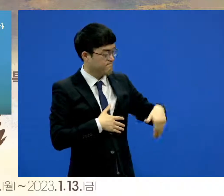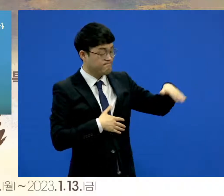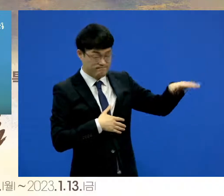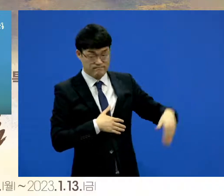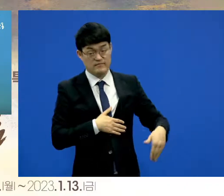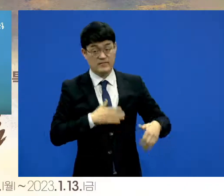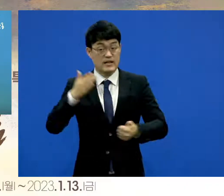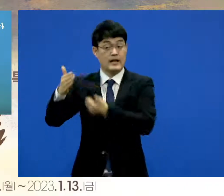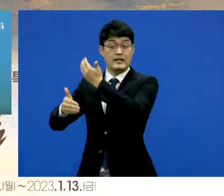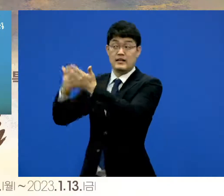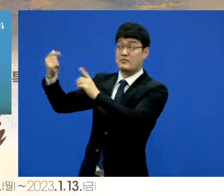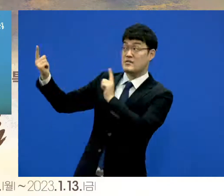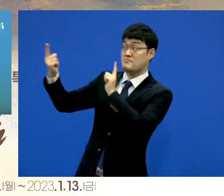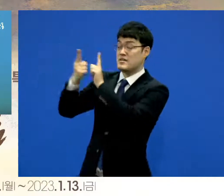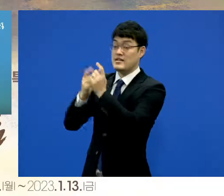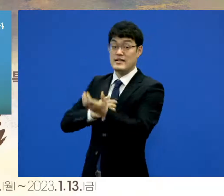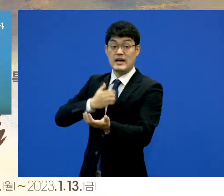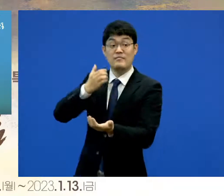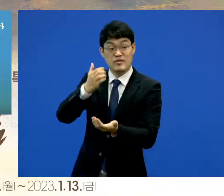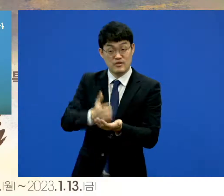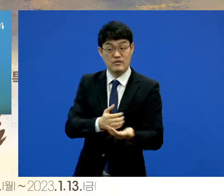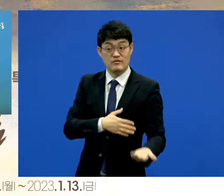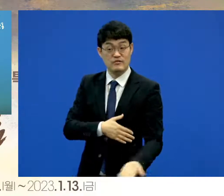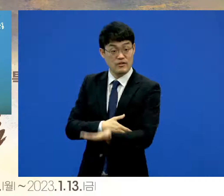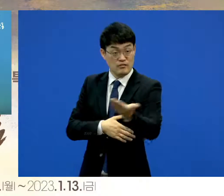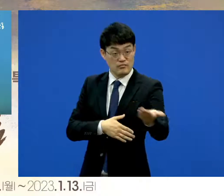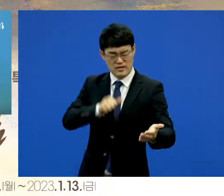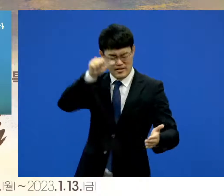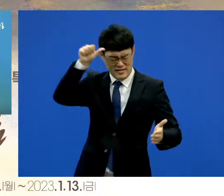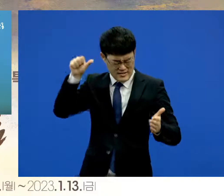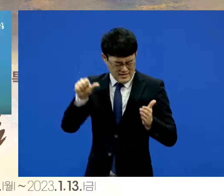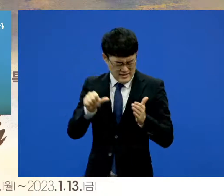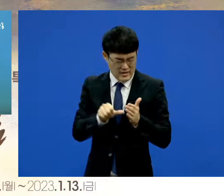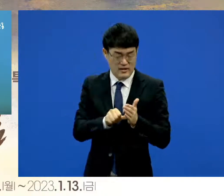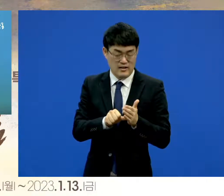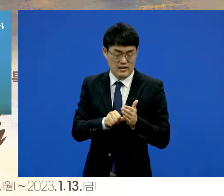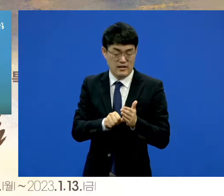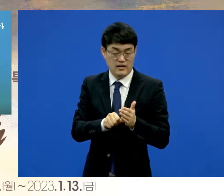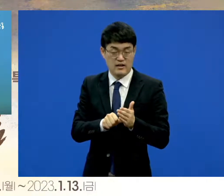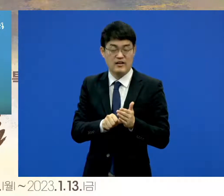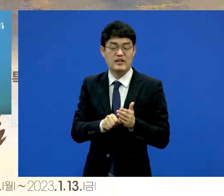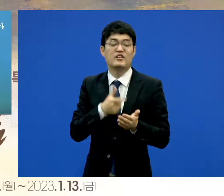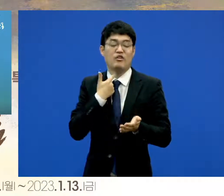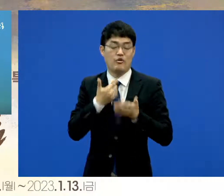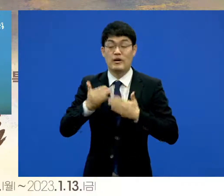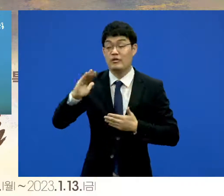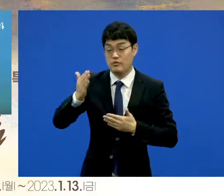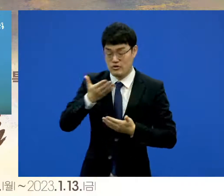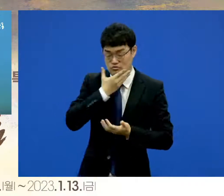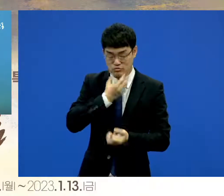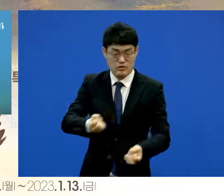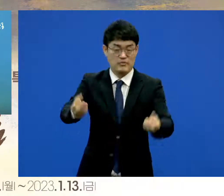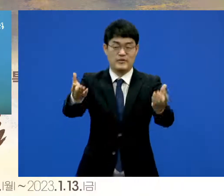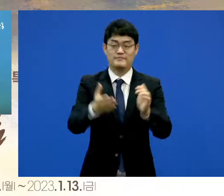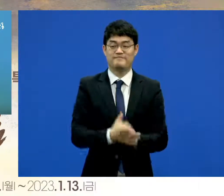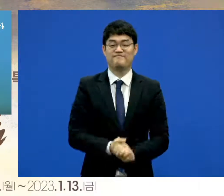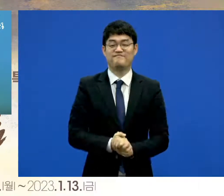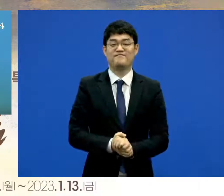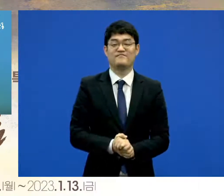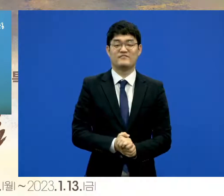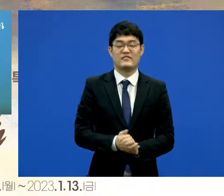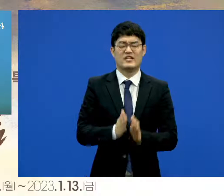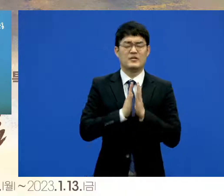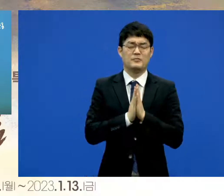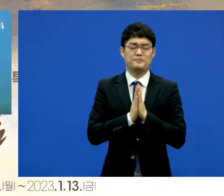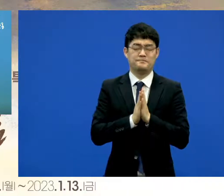주님을 만나는 벅찬 감격이 여러분들의 생애도 있게 되기를 주의 이름으로 축원합니다. 자, 우리